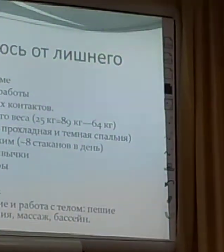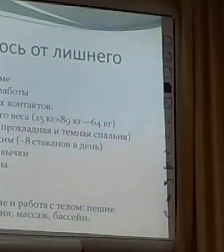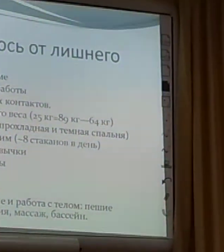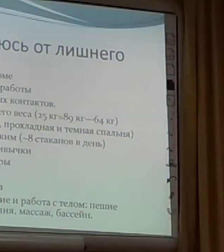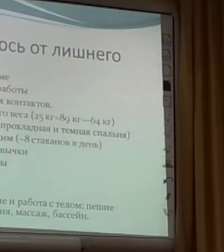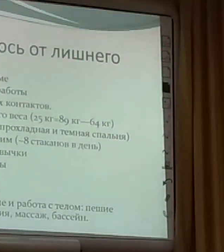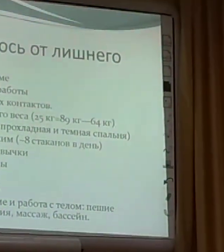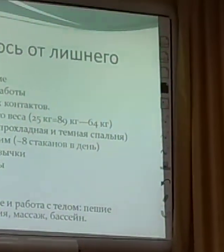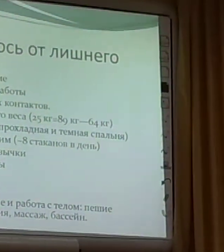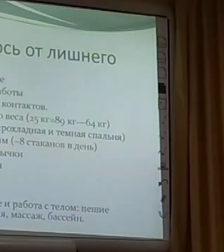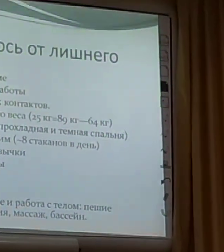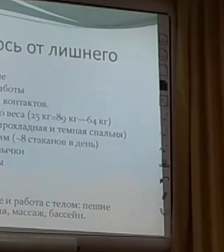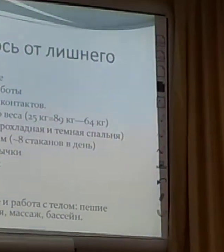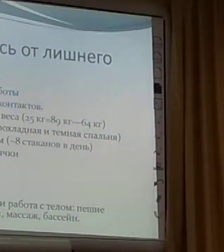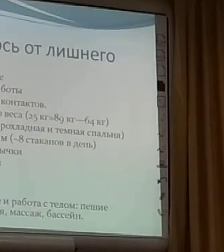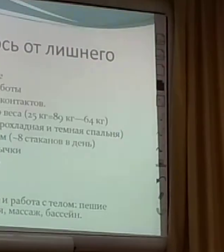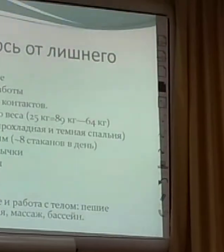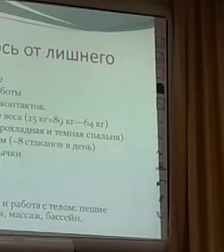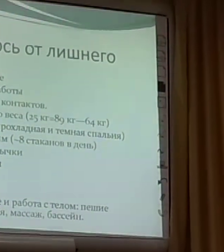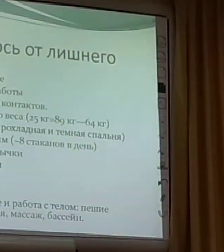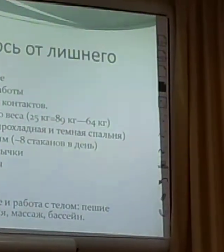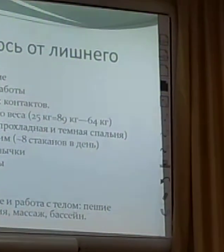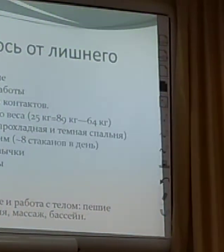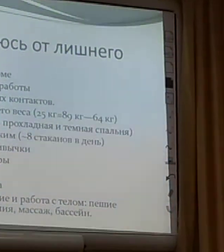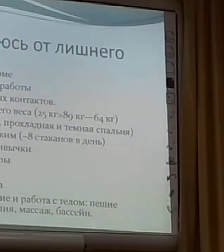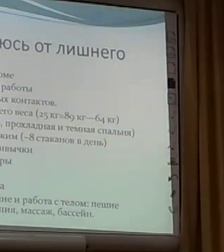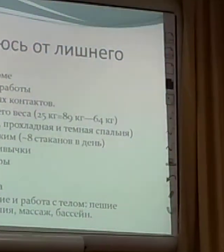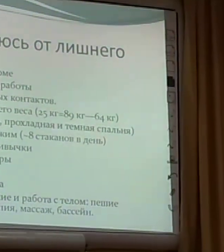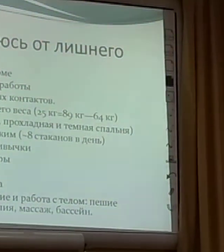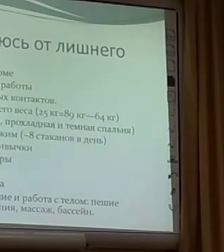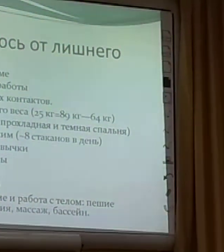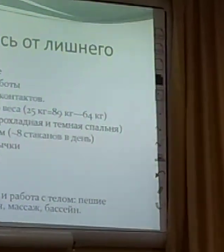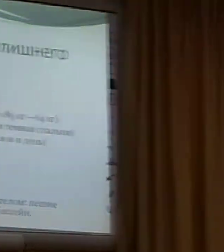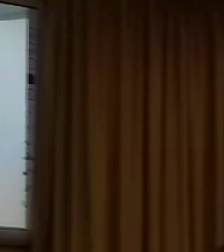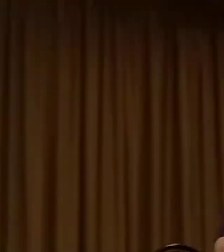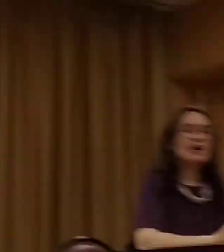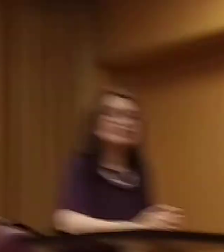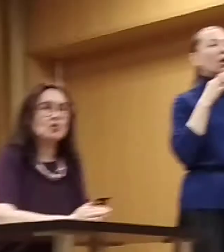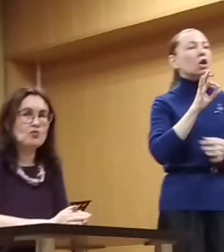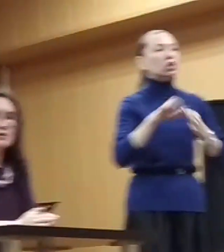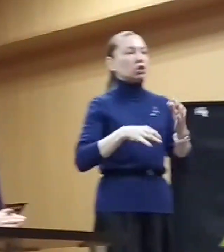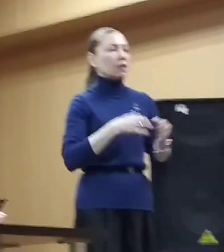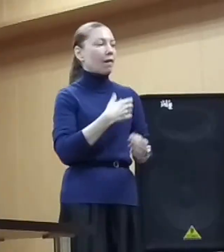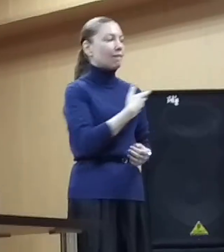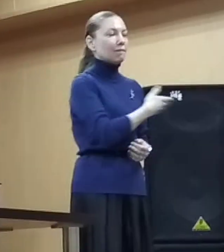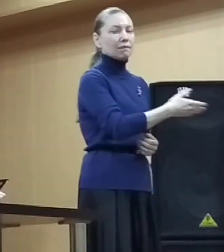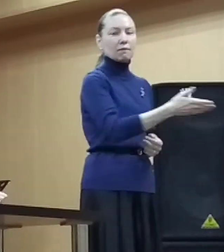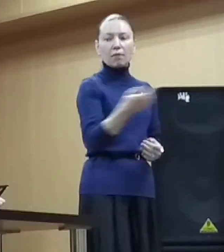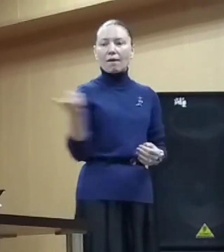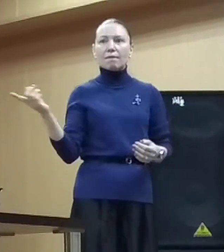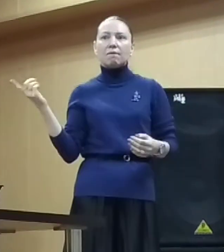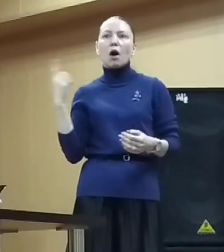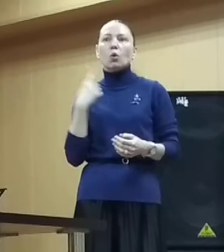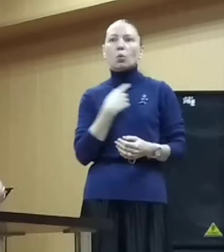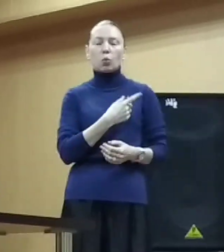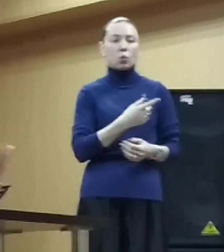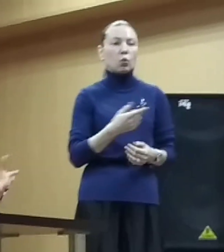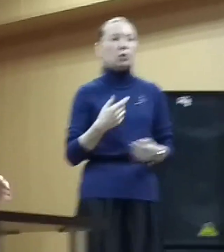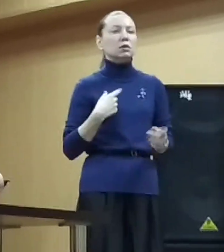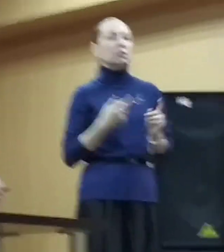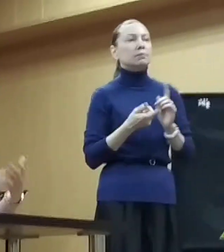У меня был лишний вес в теле, но еще было много лишнего вокруг. Я стала